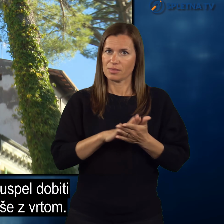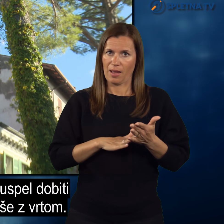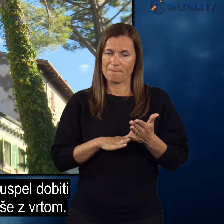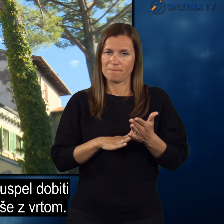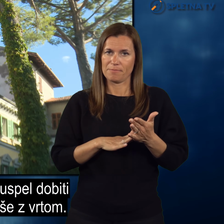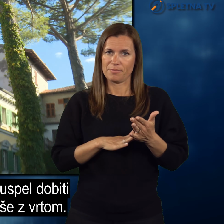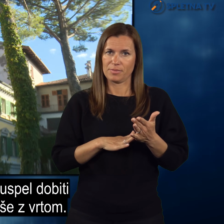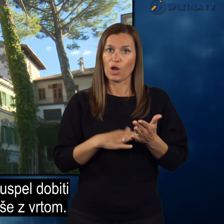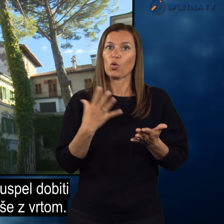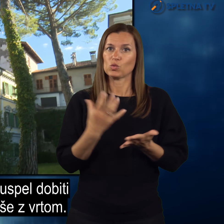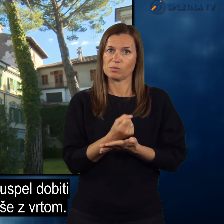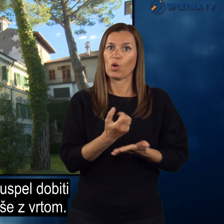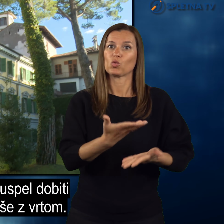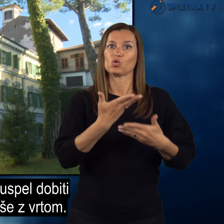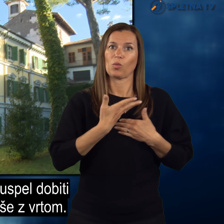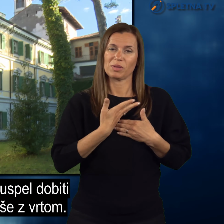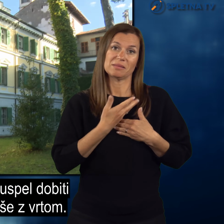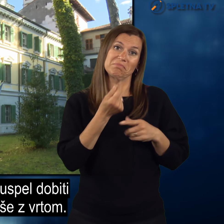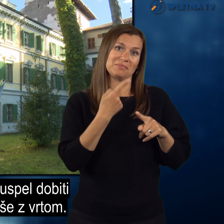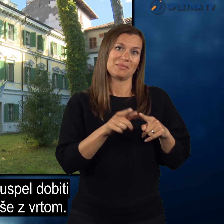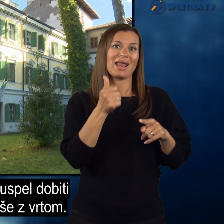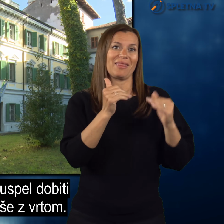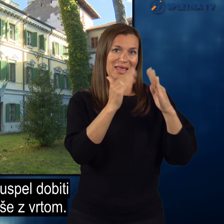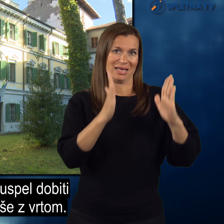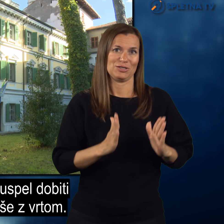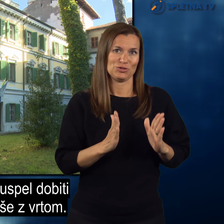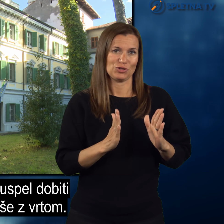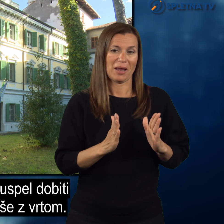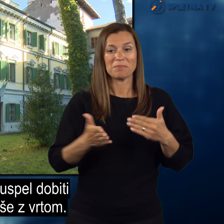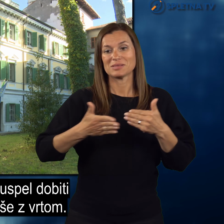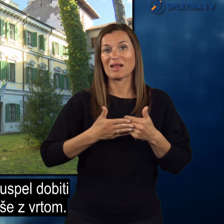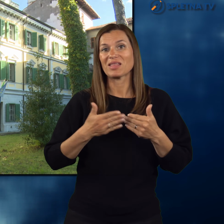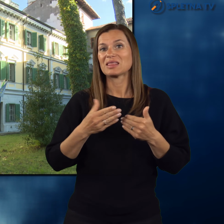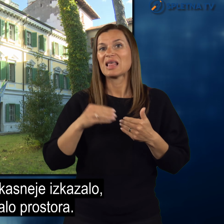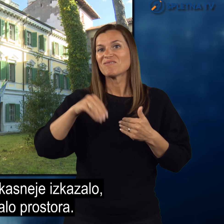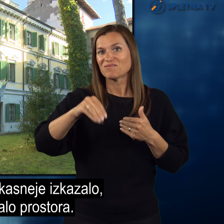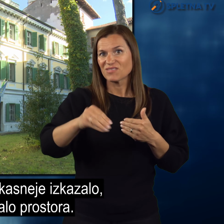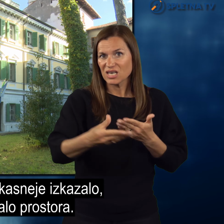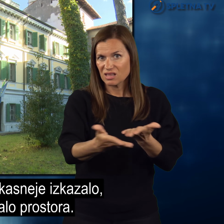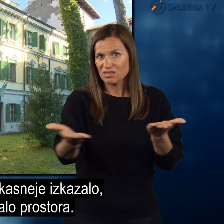Najprej je uspel dobiti del ene hiše z vrtom.